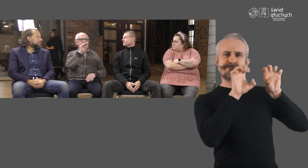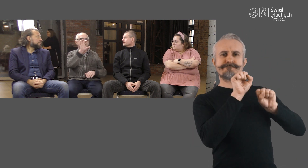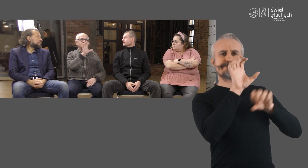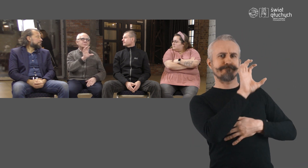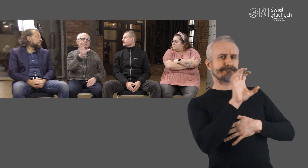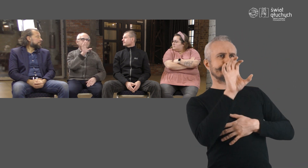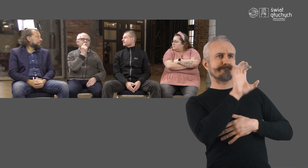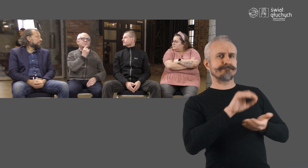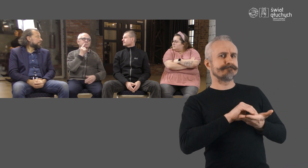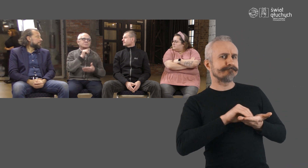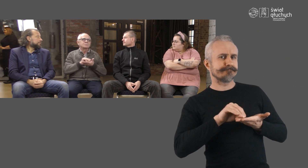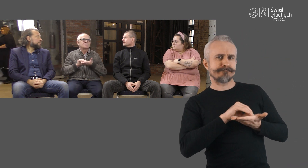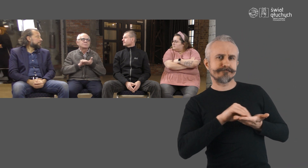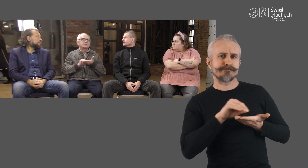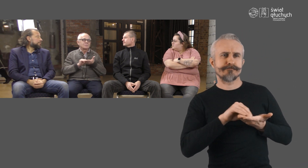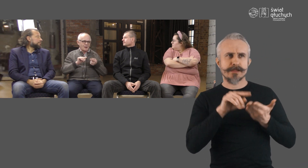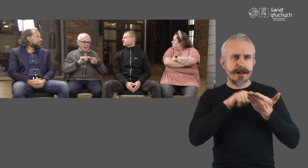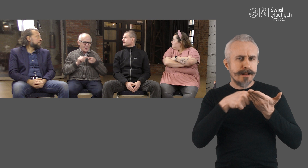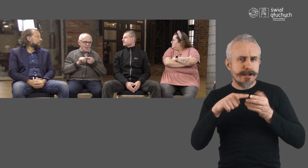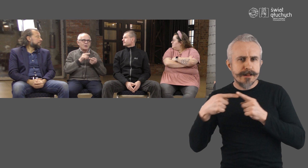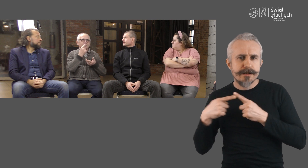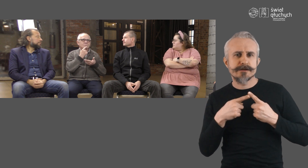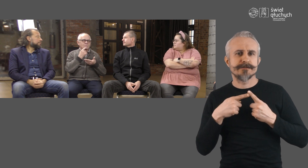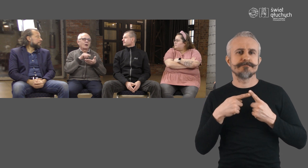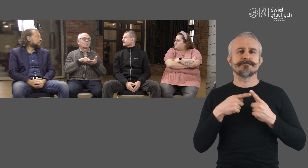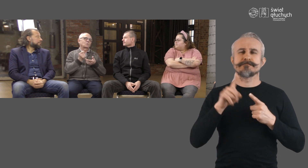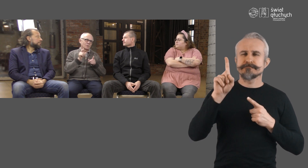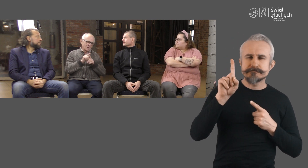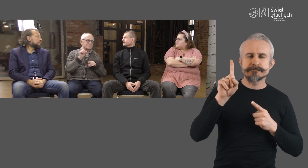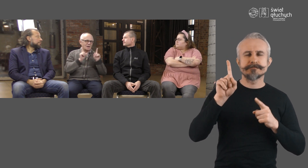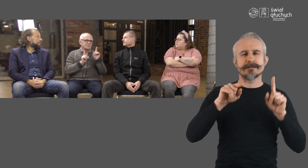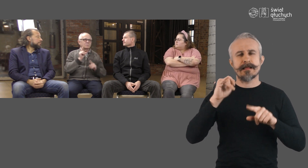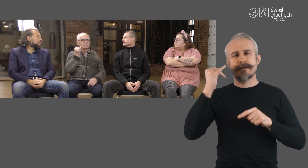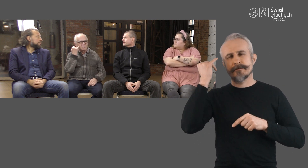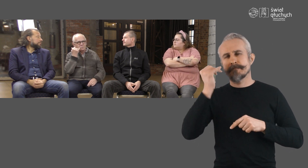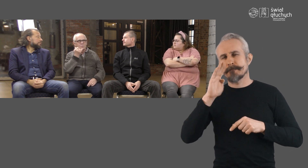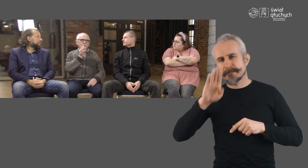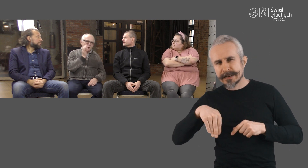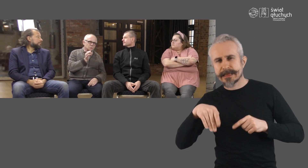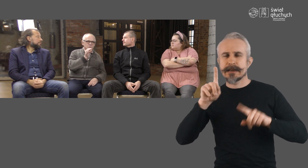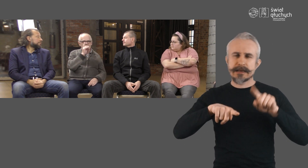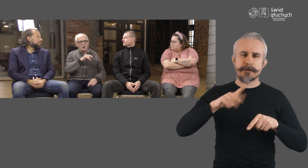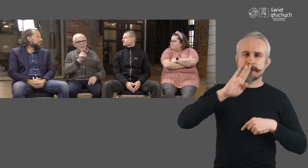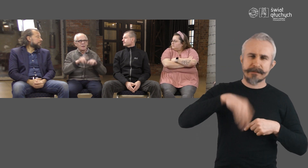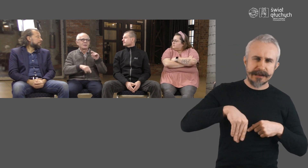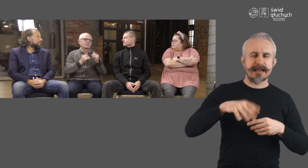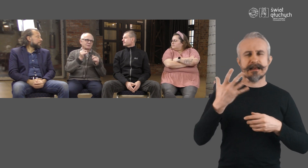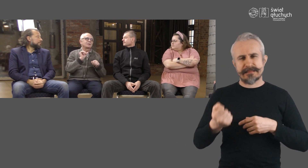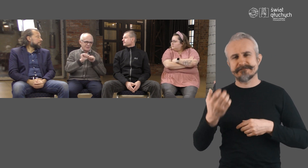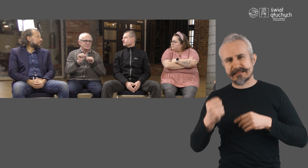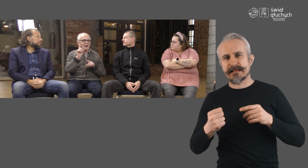musieli nauczyć się czytać właśnie z ruchu warg, pisać tą gramatykę. No prawda,